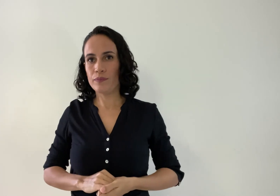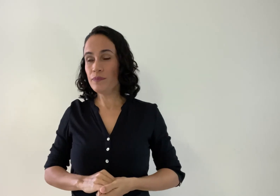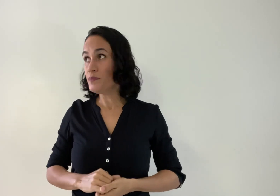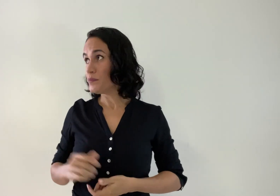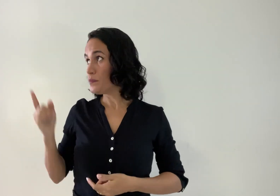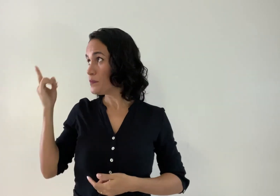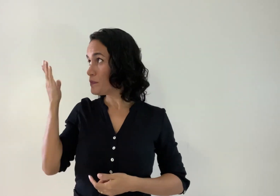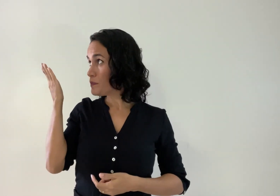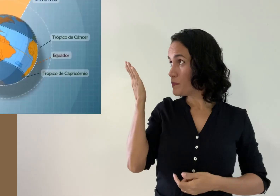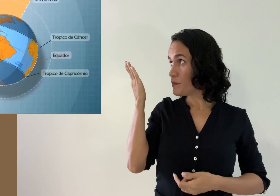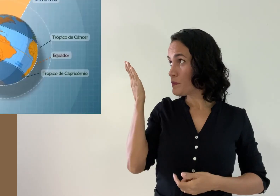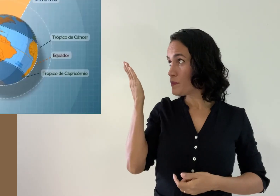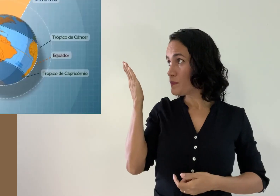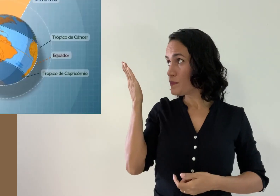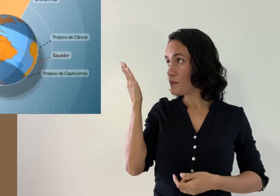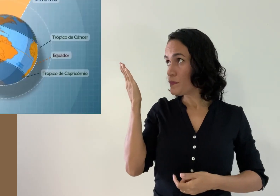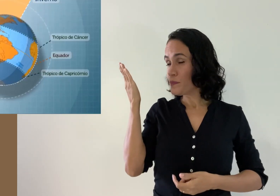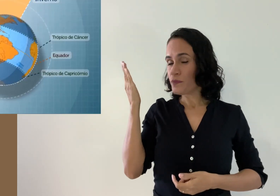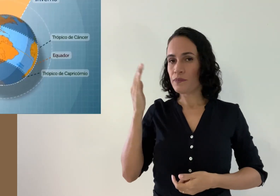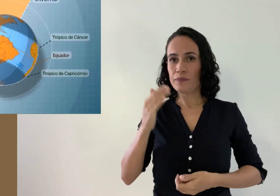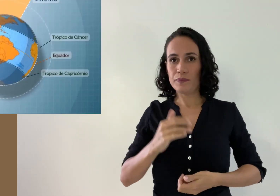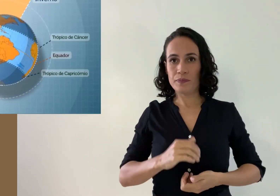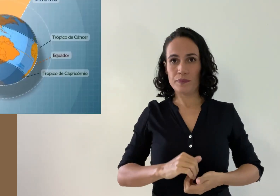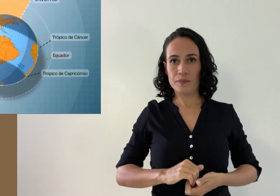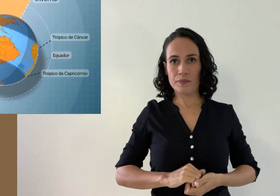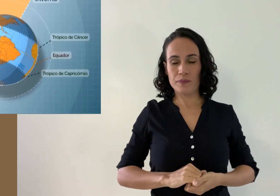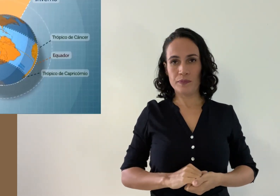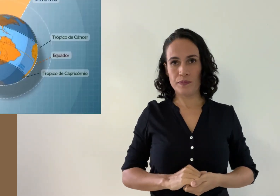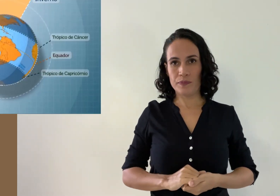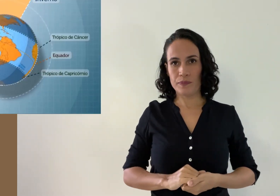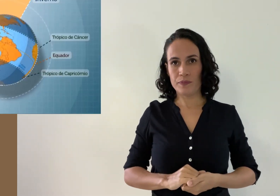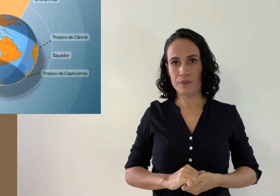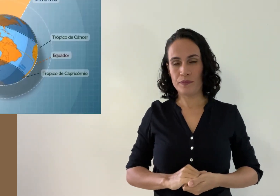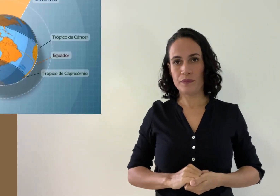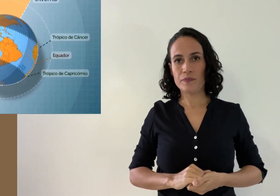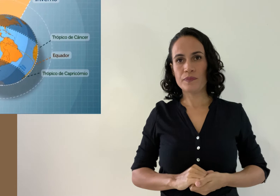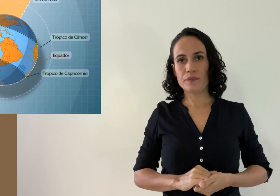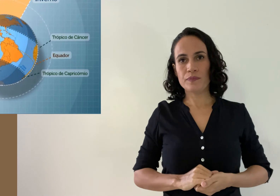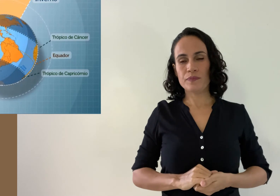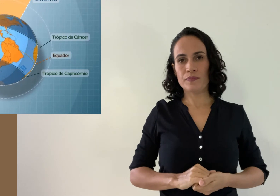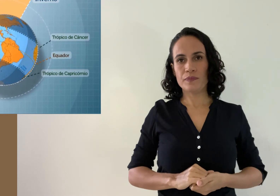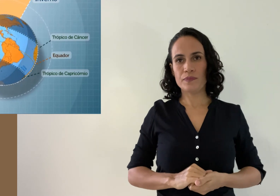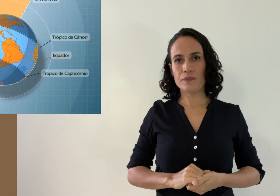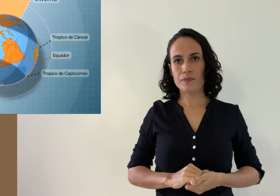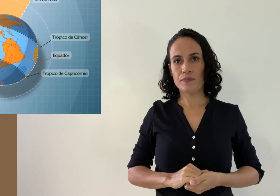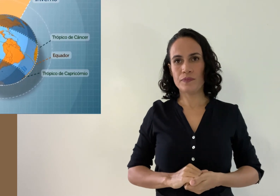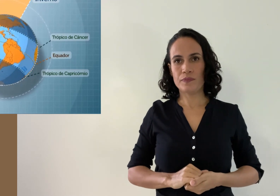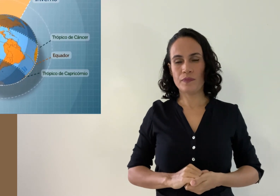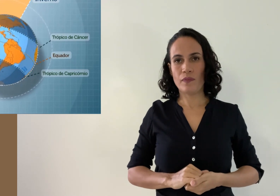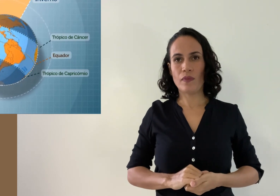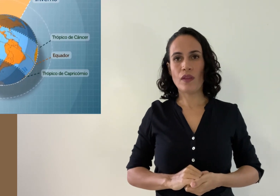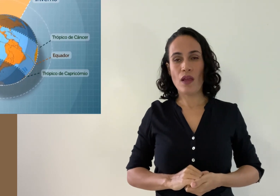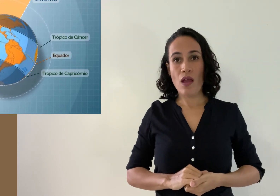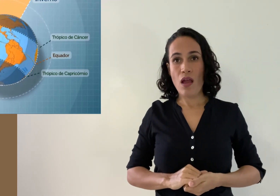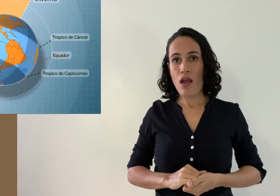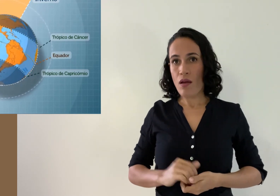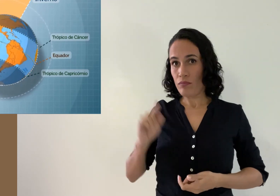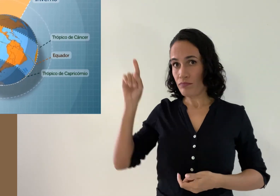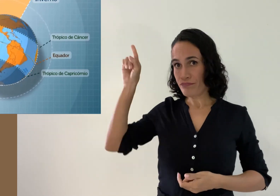são os nomes da área que fica entre os trópicos de Câncer e Trópico de Capricórnio. Essa área é a área mais quente do planeta,